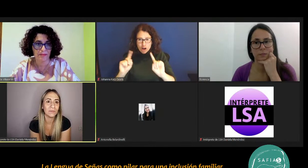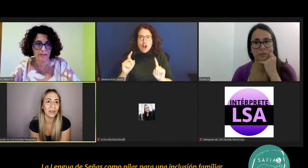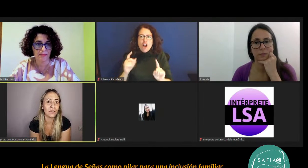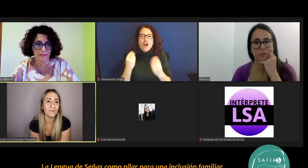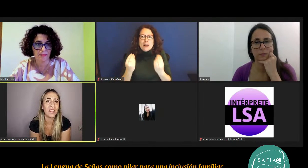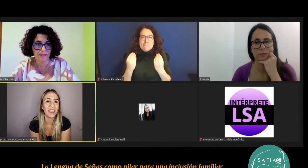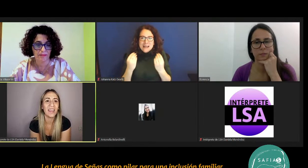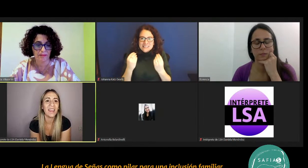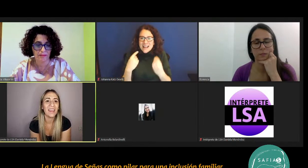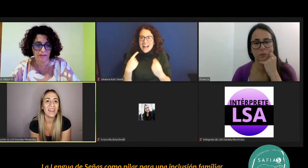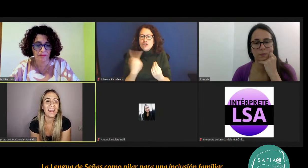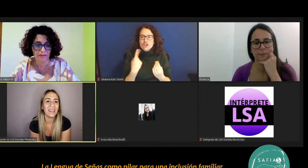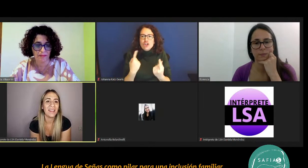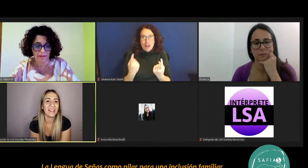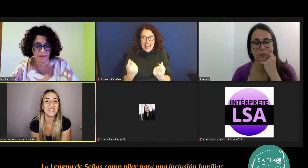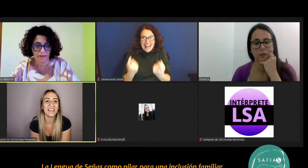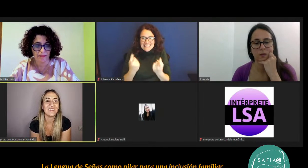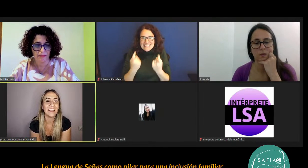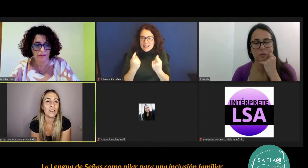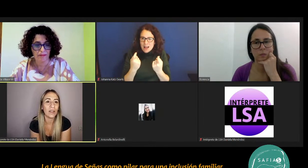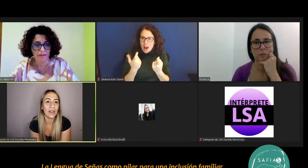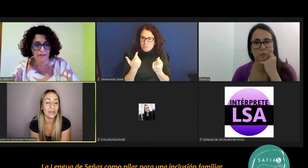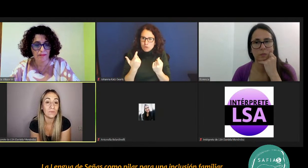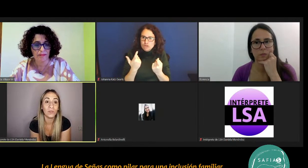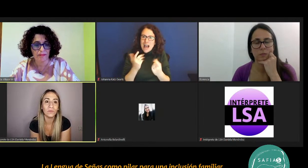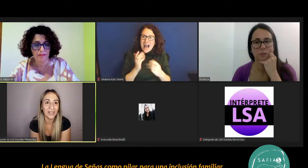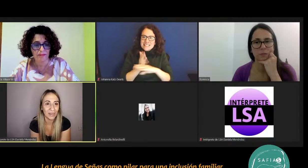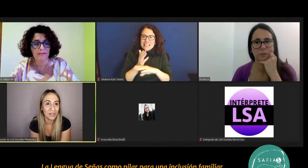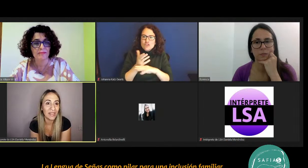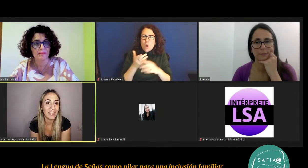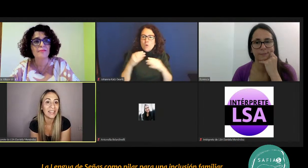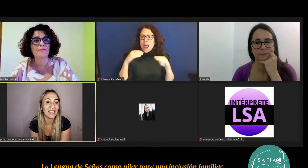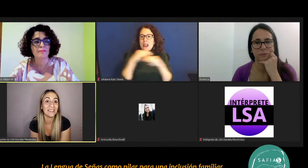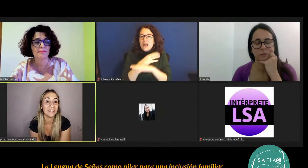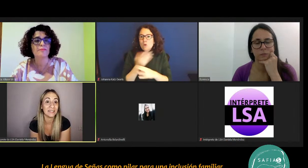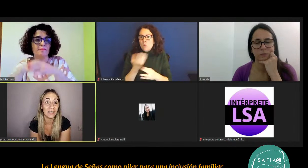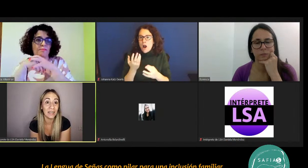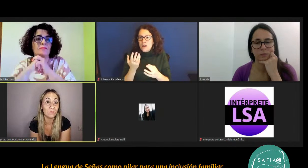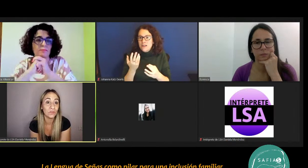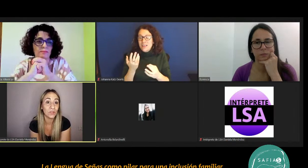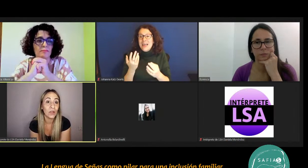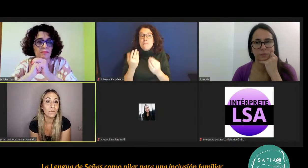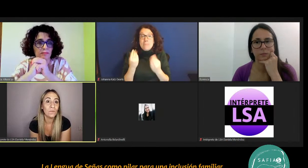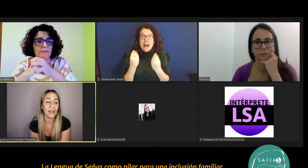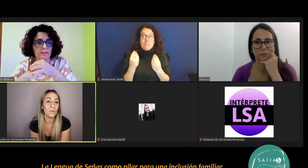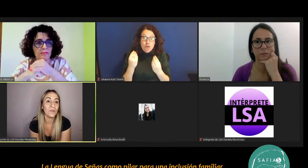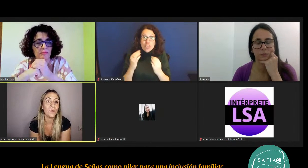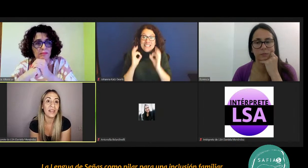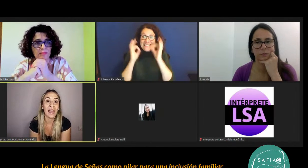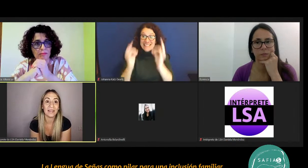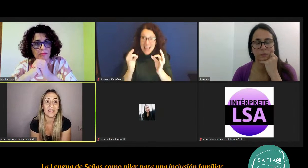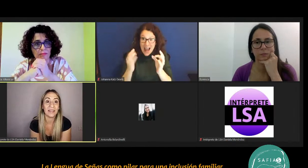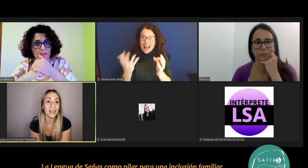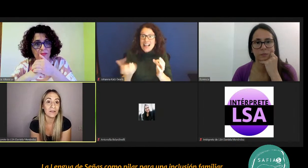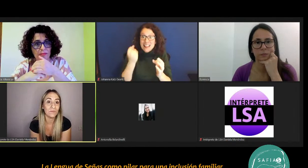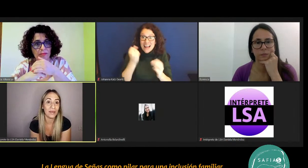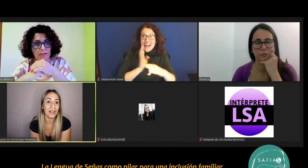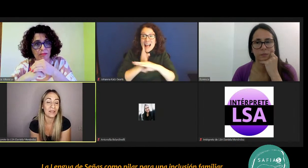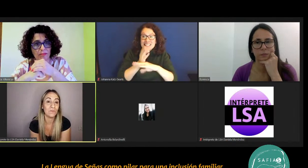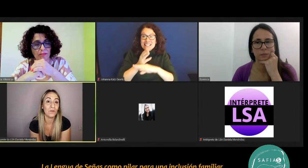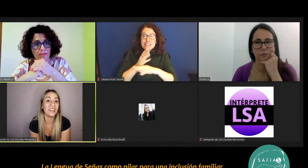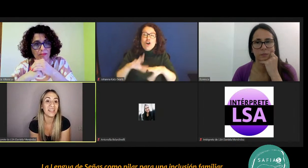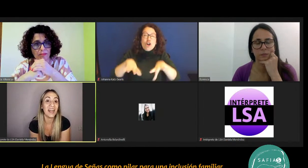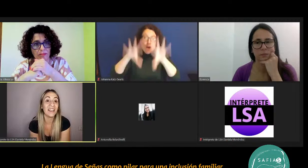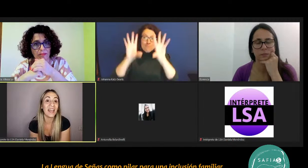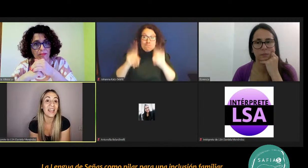que aceptar, no tenemos que rechazar el oralismo. Es una herramienta que necesitamos para poder acceder,